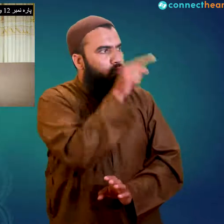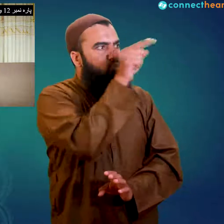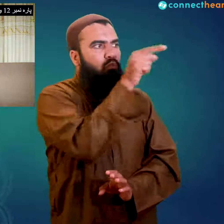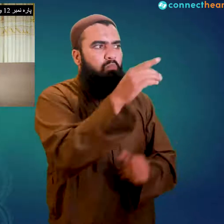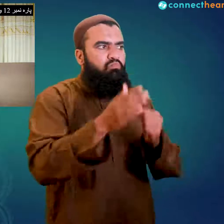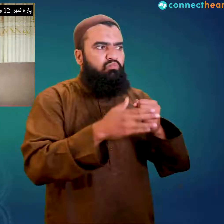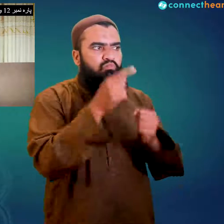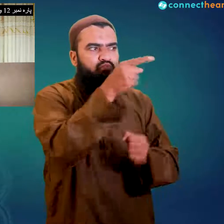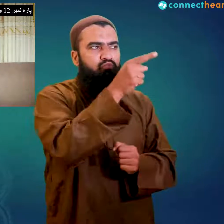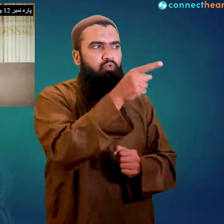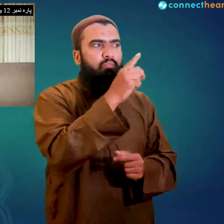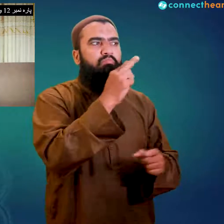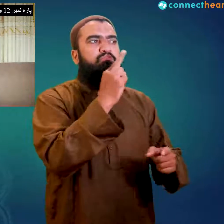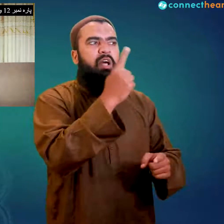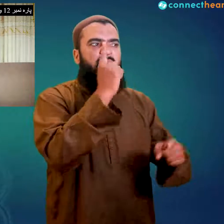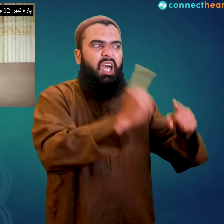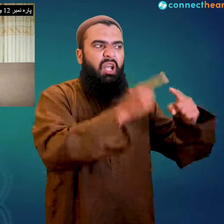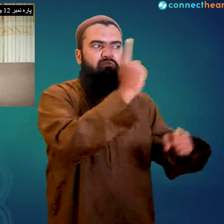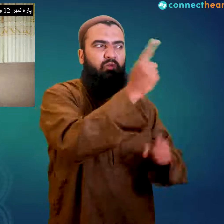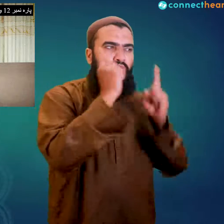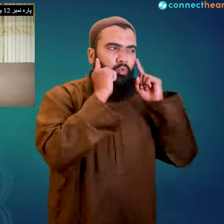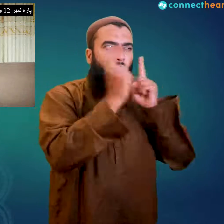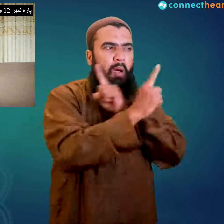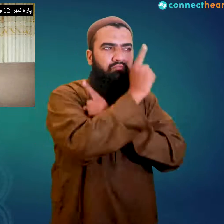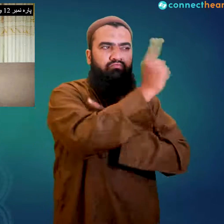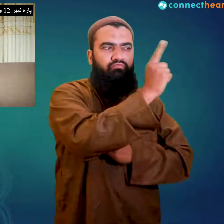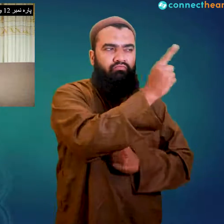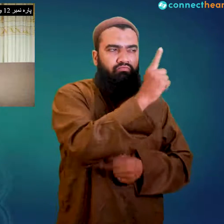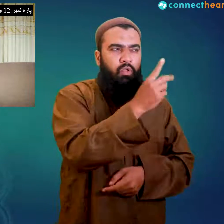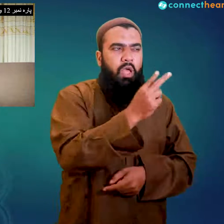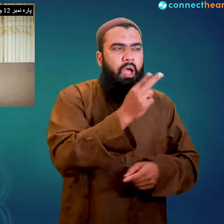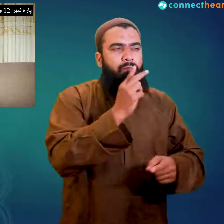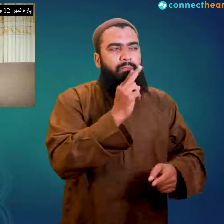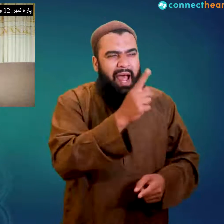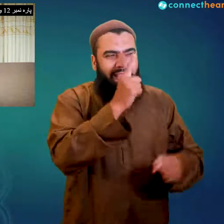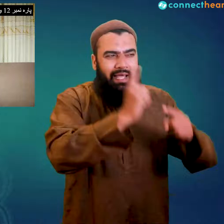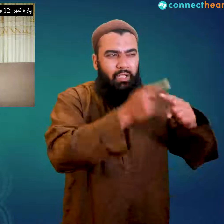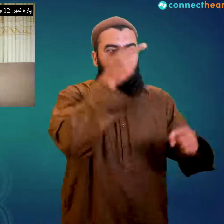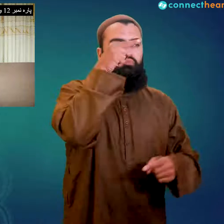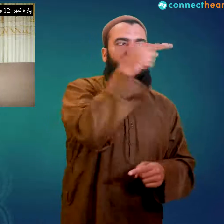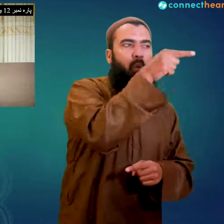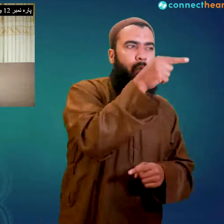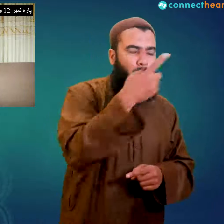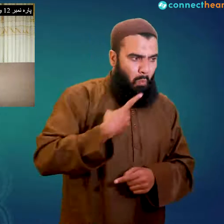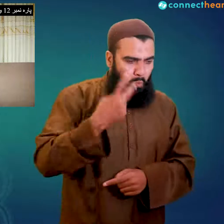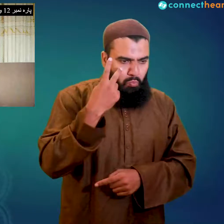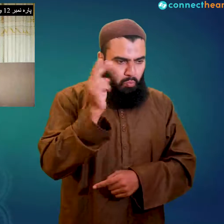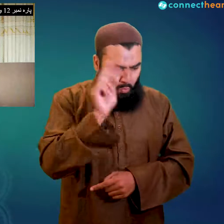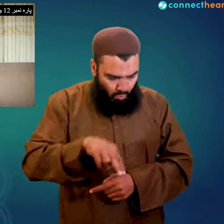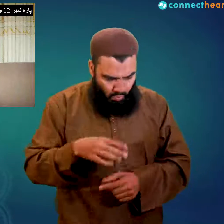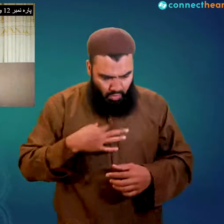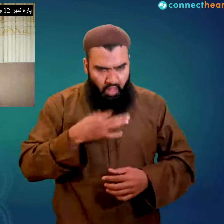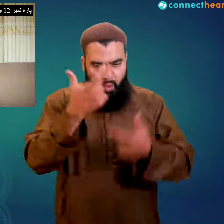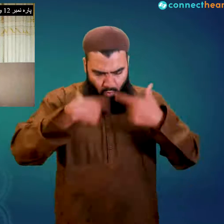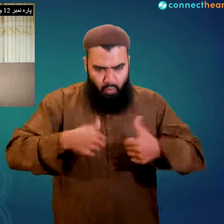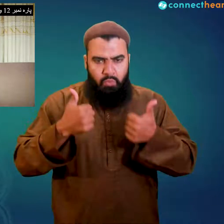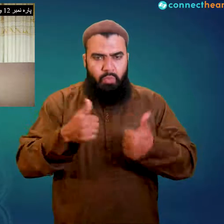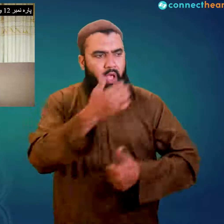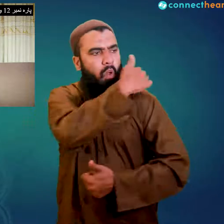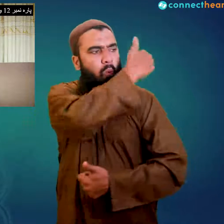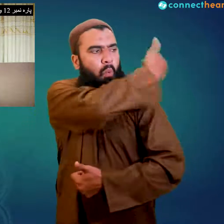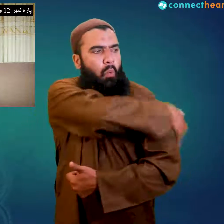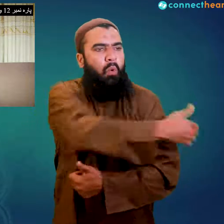رکوع نمبر 14 میں فرمایا گیا کہ عزیز مصر کی بیوی کا اپنے غلام پر فریفتہ ہونا یہ مشہور ہو گیا،